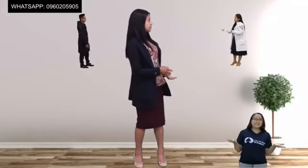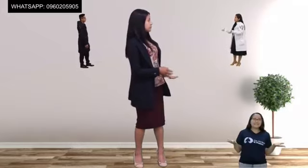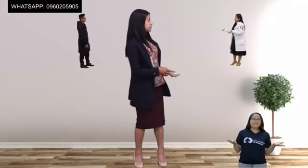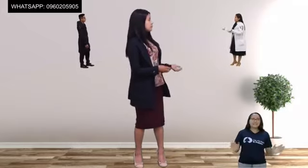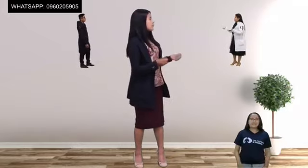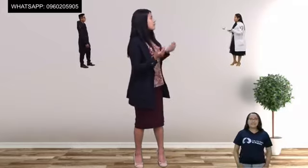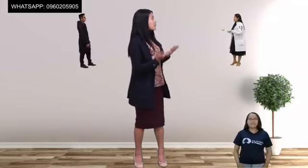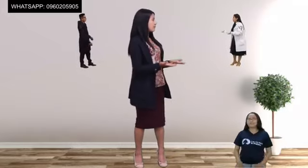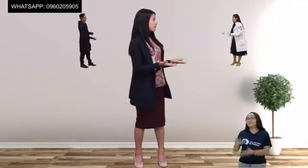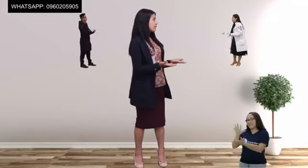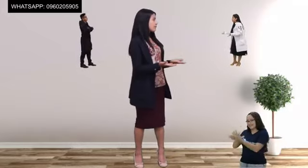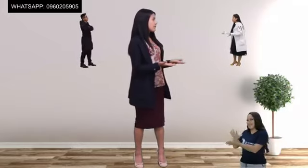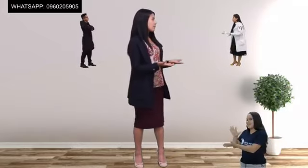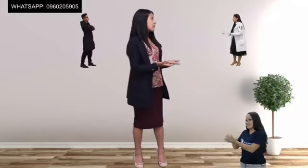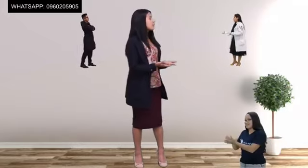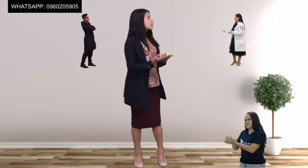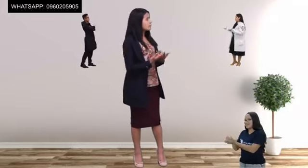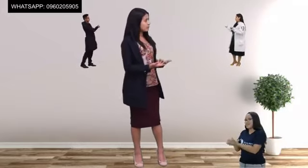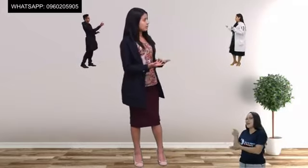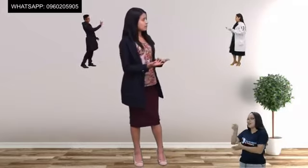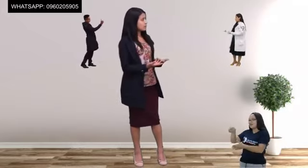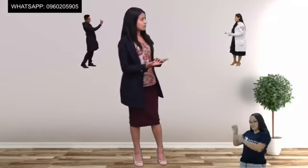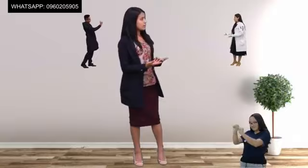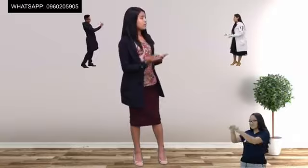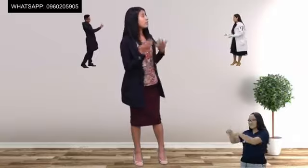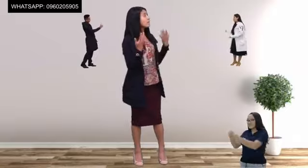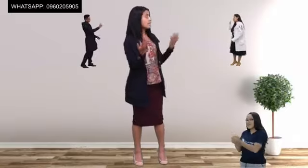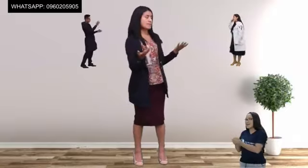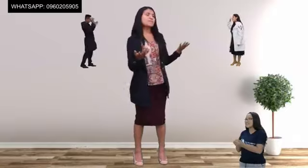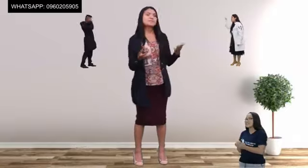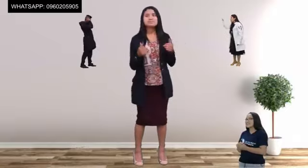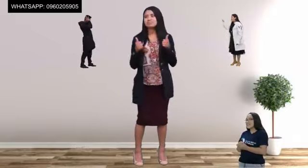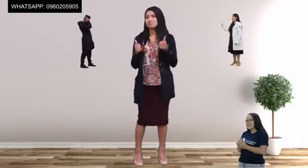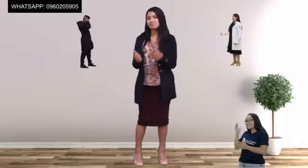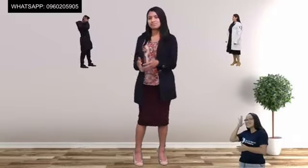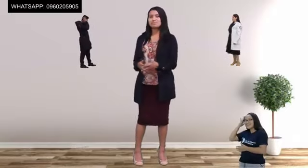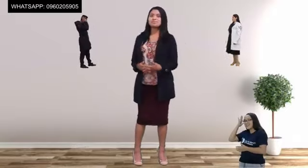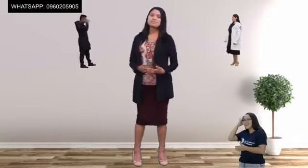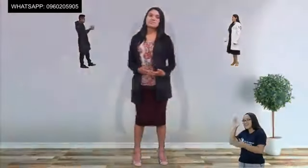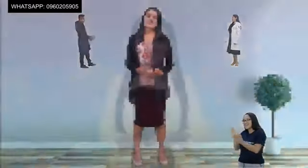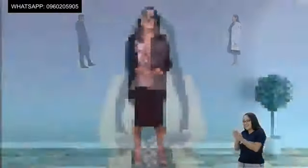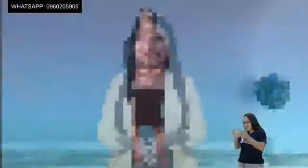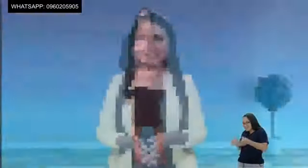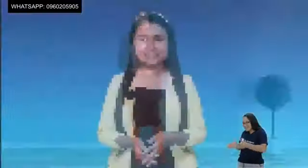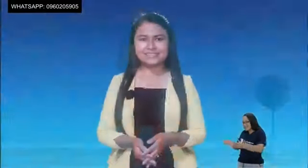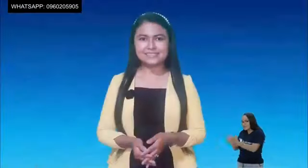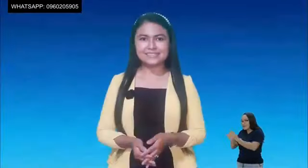Tranquila, sí encontrarás una salida cuando logres obtener la mente de Jesús.